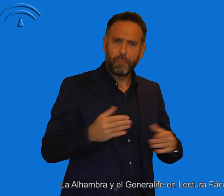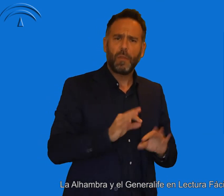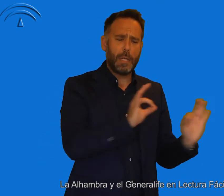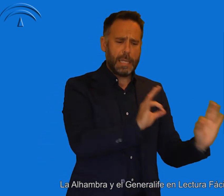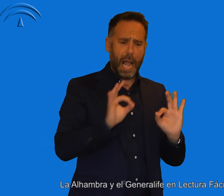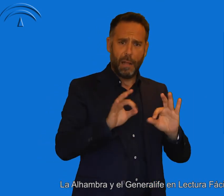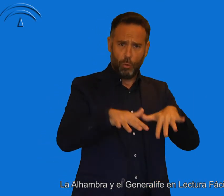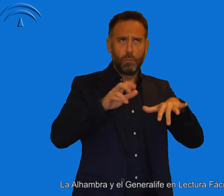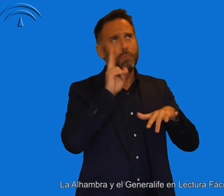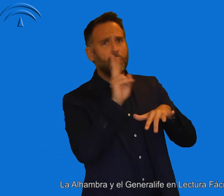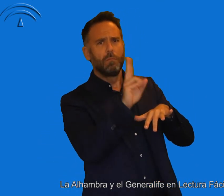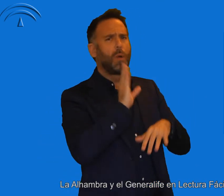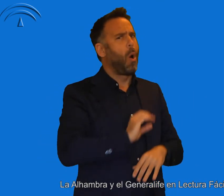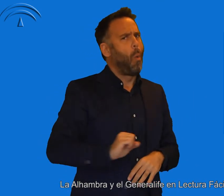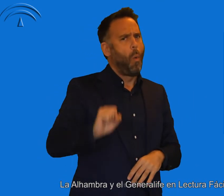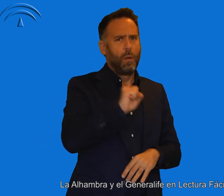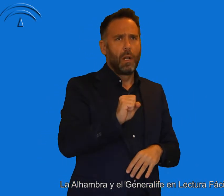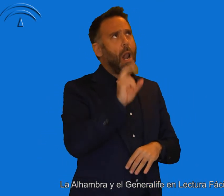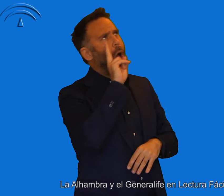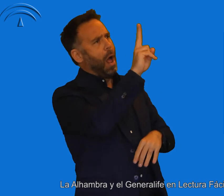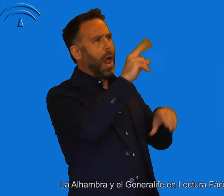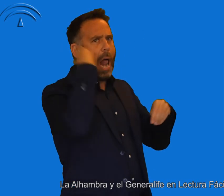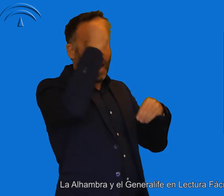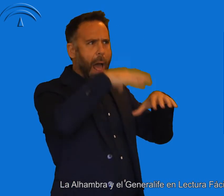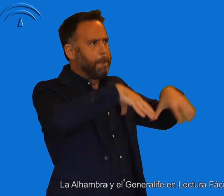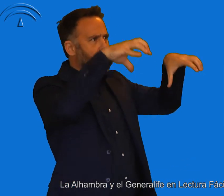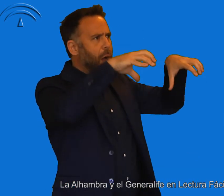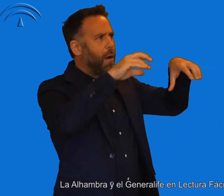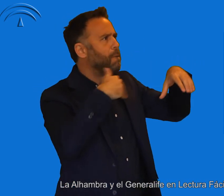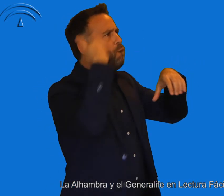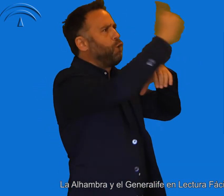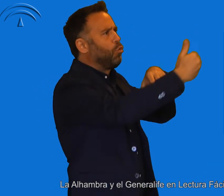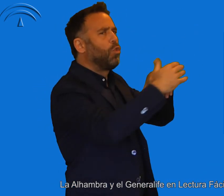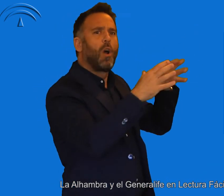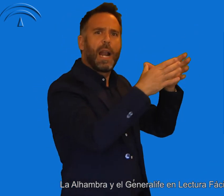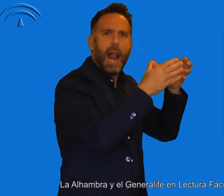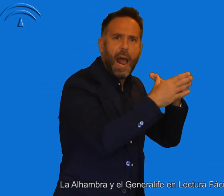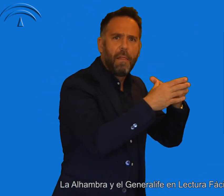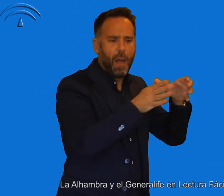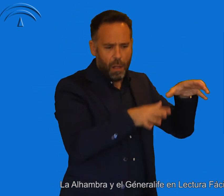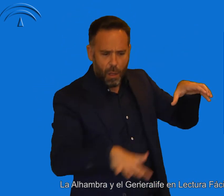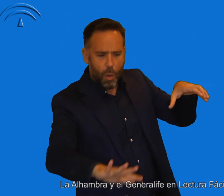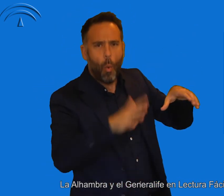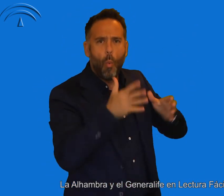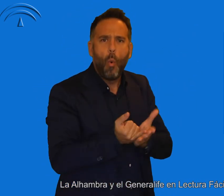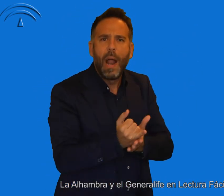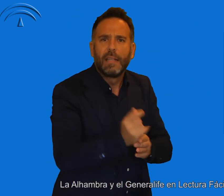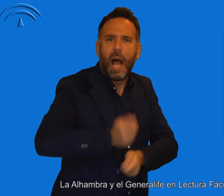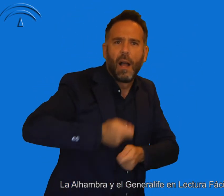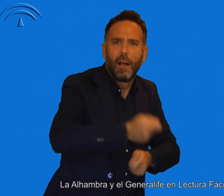Desde el teatro se ve un hermoso panorama, la Alhambra, Granada al fondo y las huertas nazaríes. Las huertas